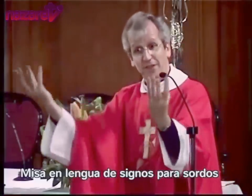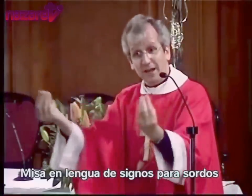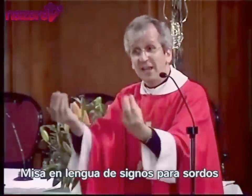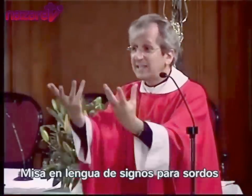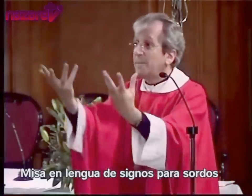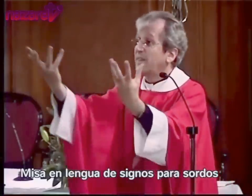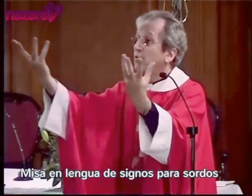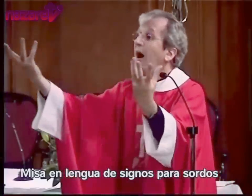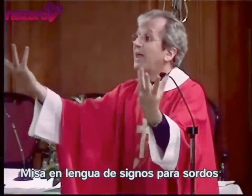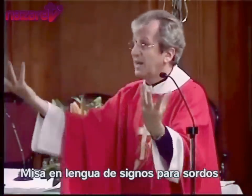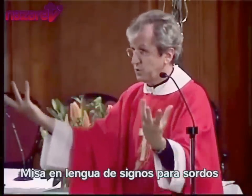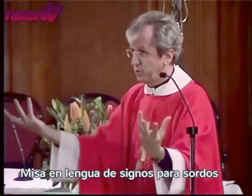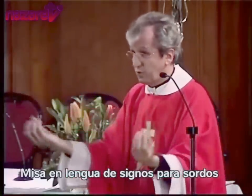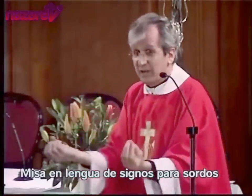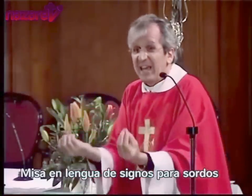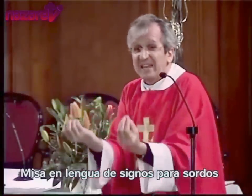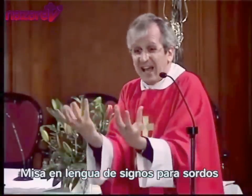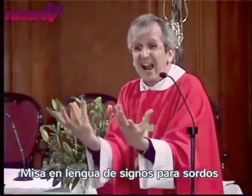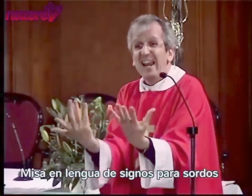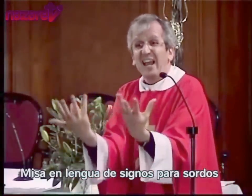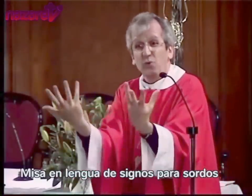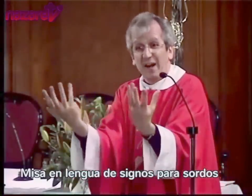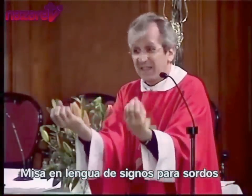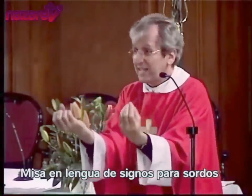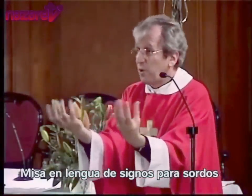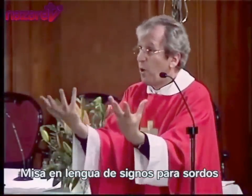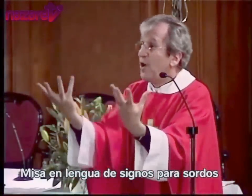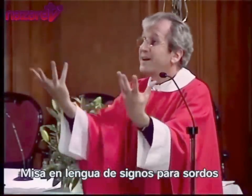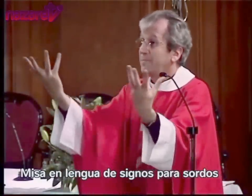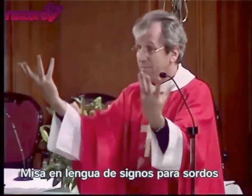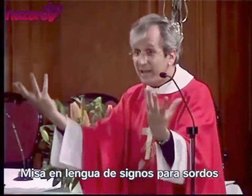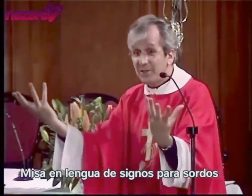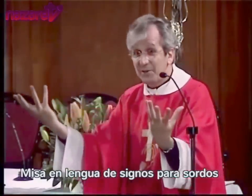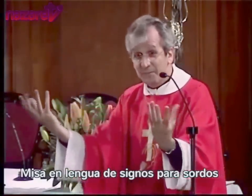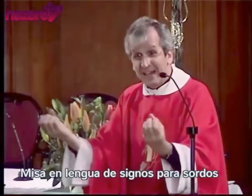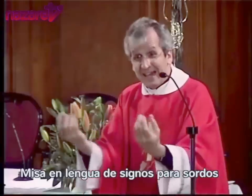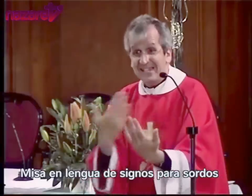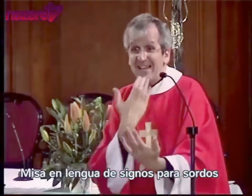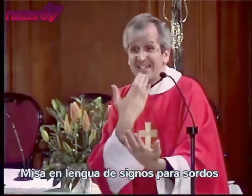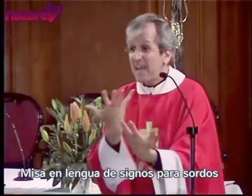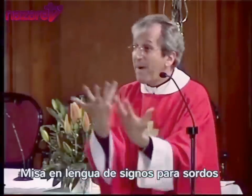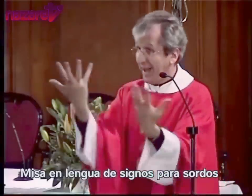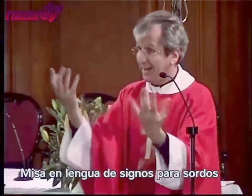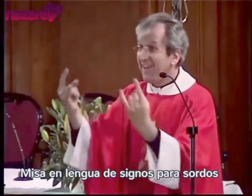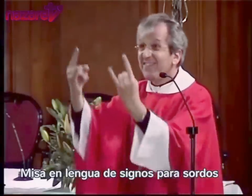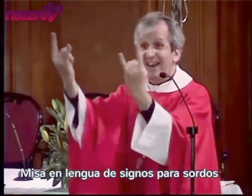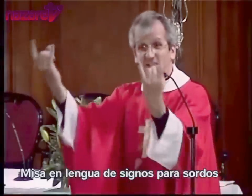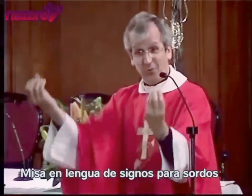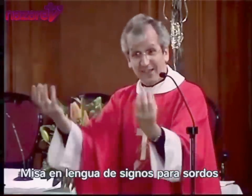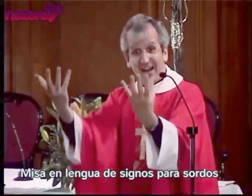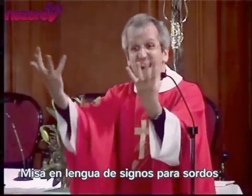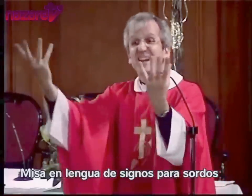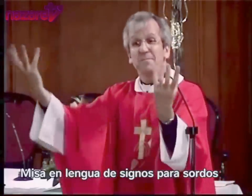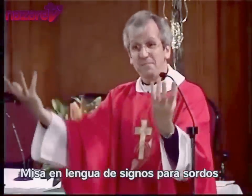a florecer, están empezando a dar sus frutos, la naturaleza está como reviviendo. Es esa imagen de